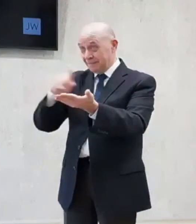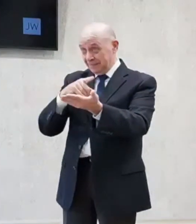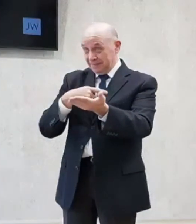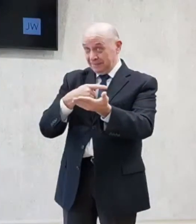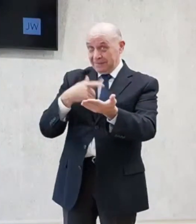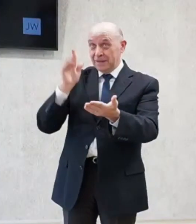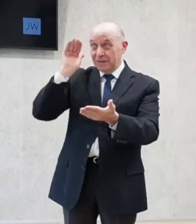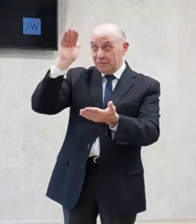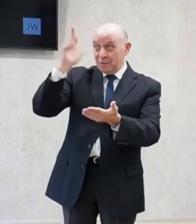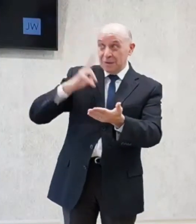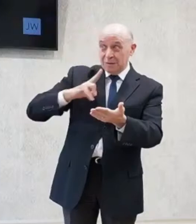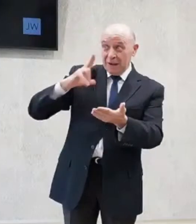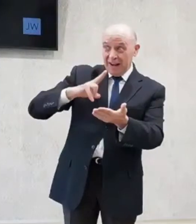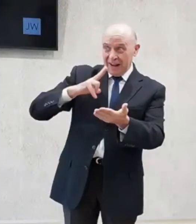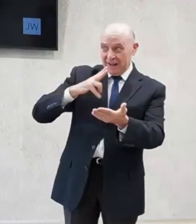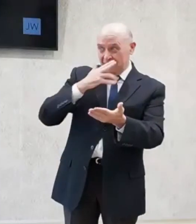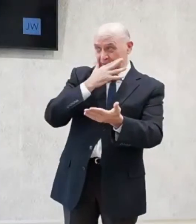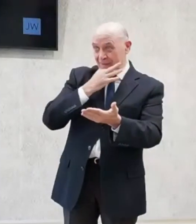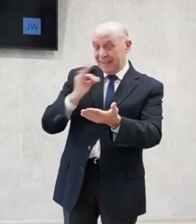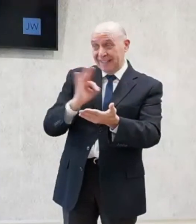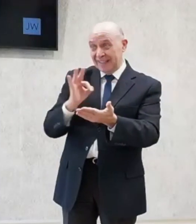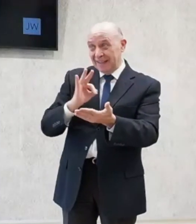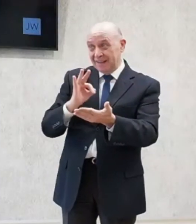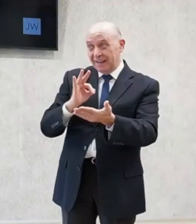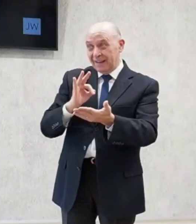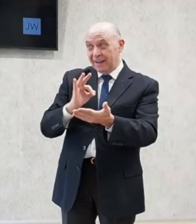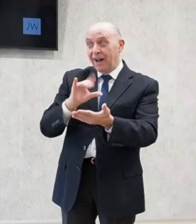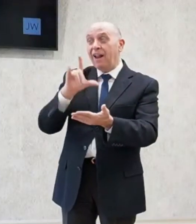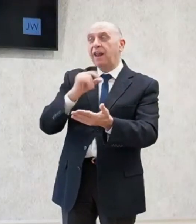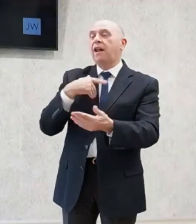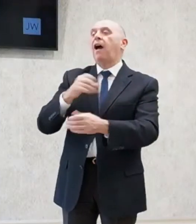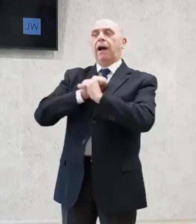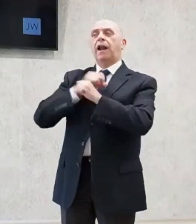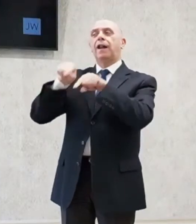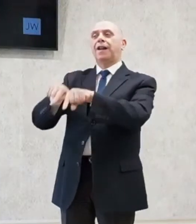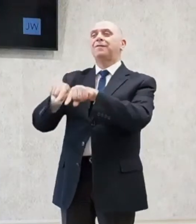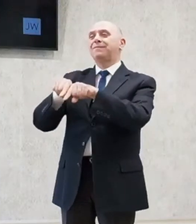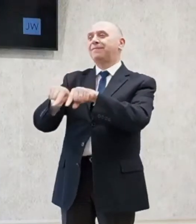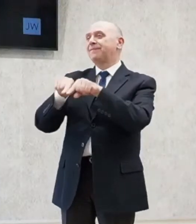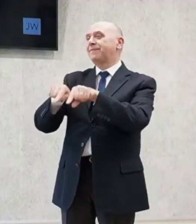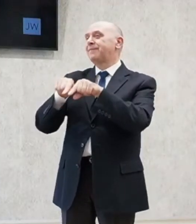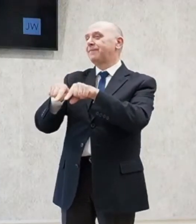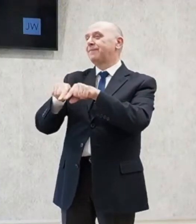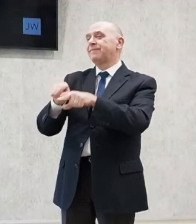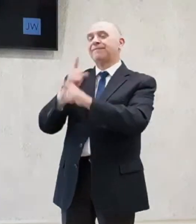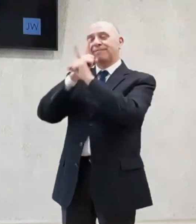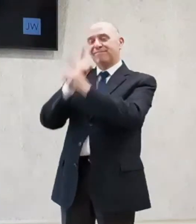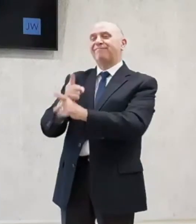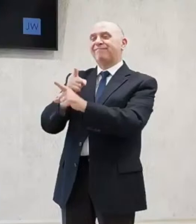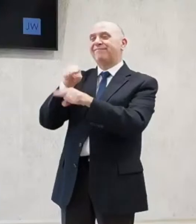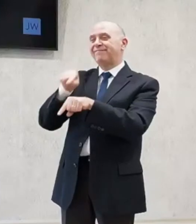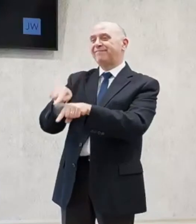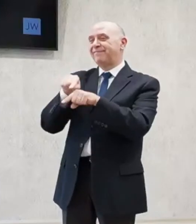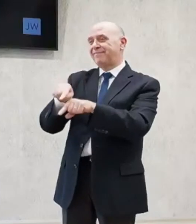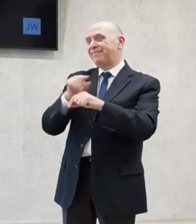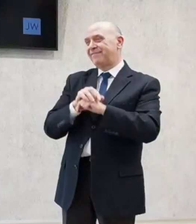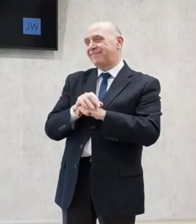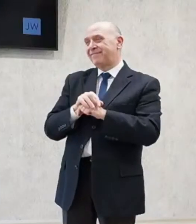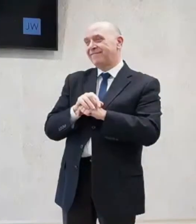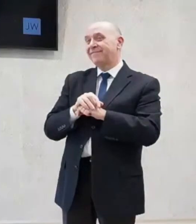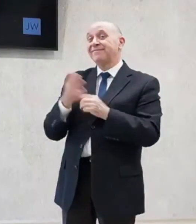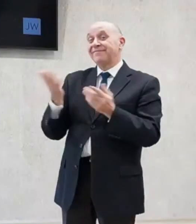speranza Elena credeva in questo ora in base a quello che abbiamo letto presso Gesù